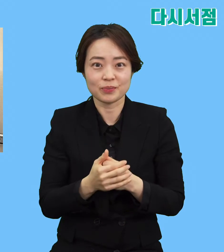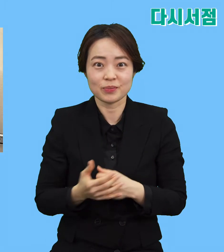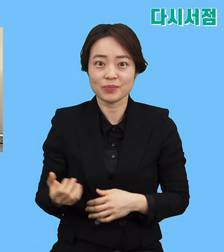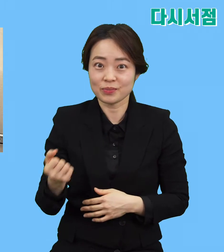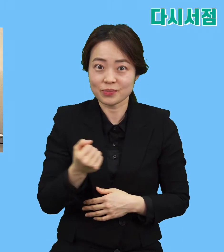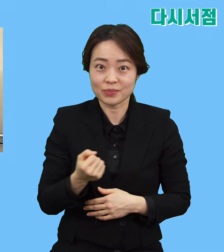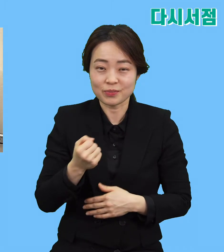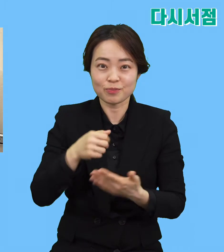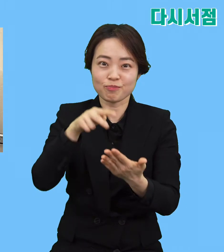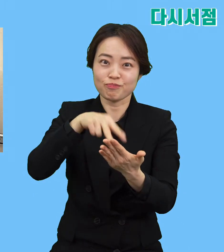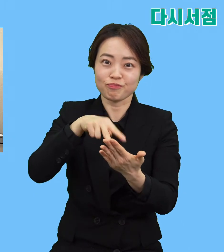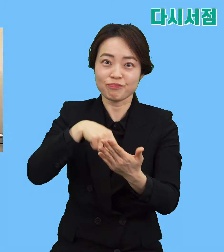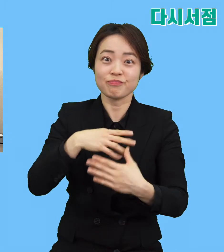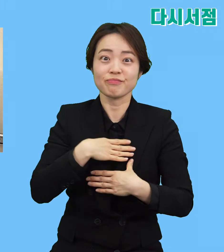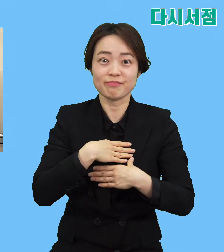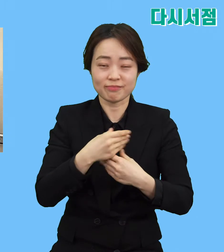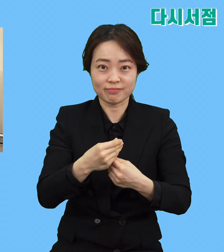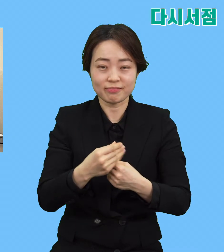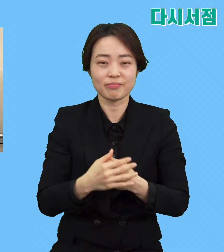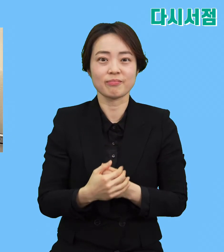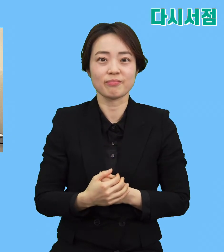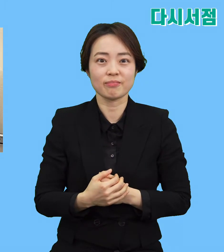다니면서 읽기 편할 수 있도록.